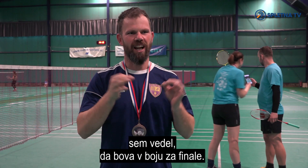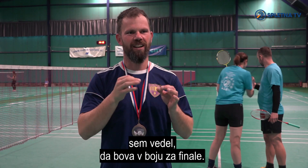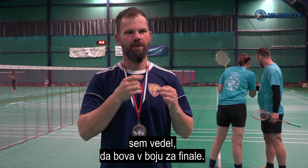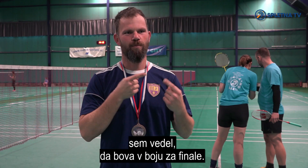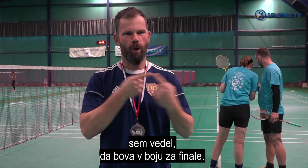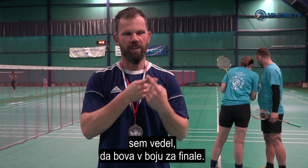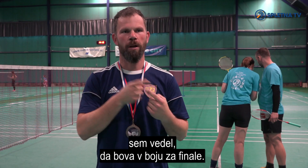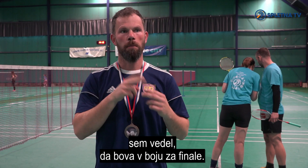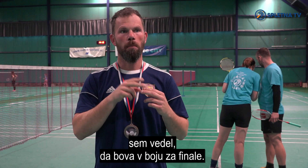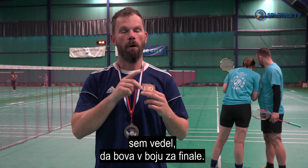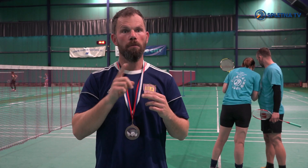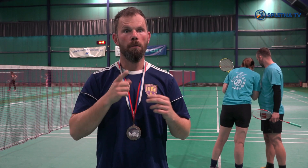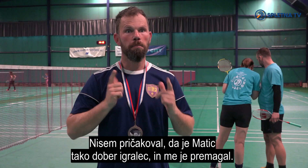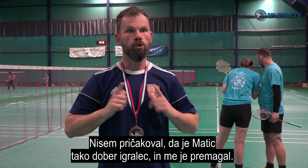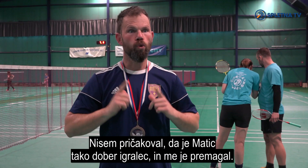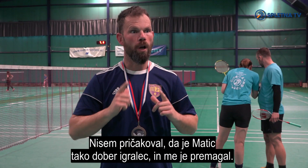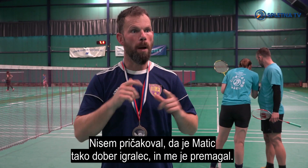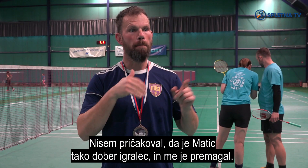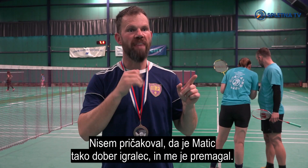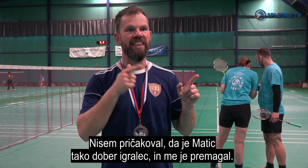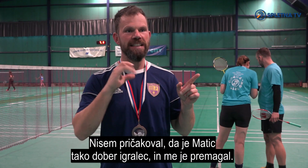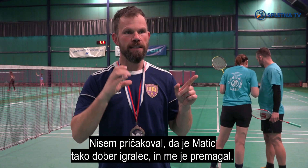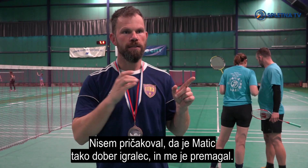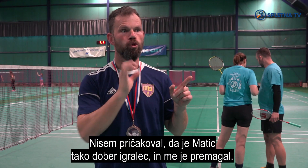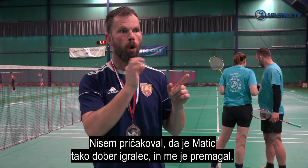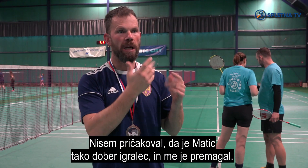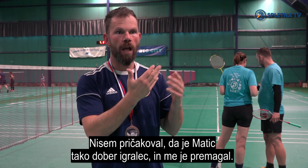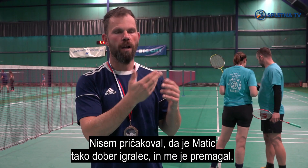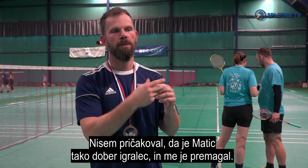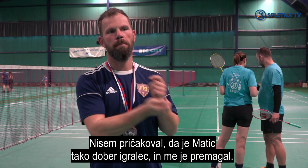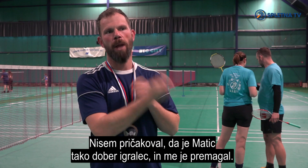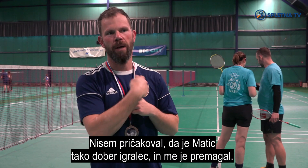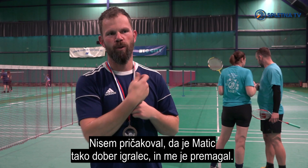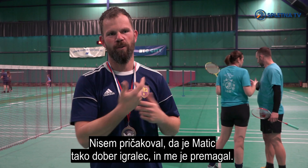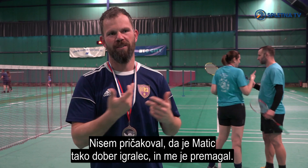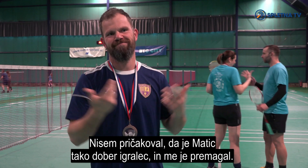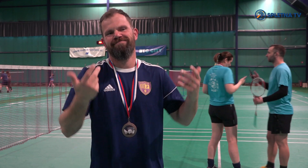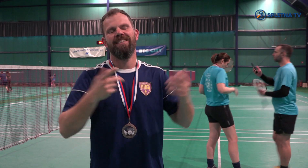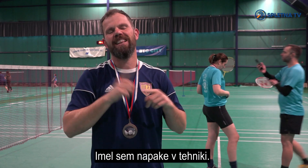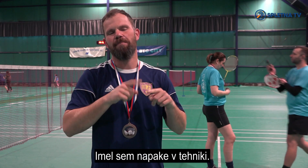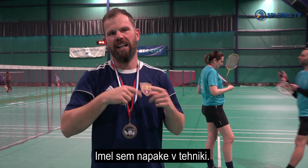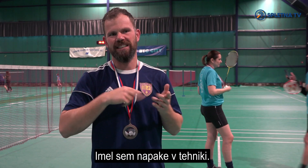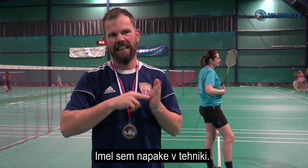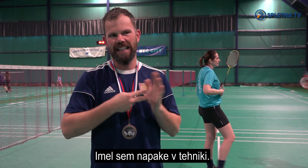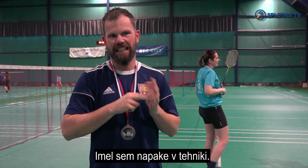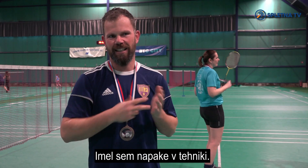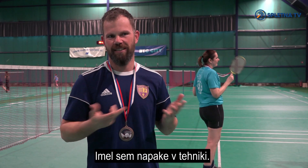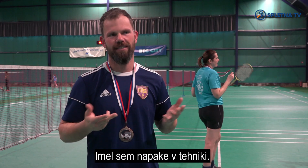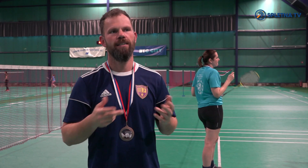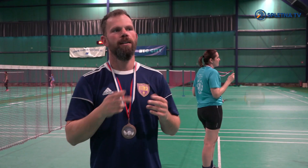finale. Nisem pričakoval, da je Matic tako dober igralec in me je premagal. Imel sem napake v tehniki. V boju za 3.